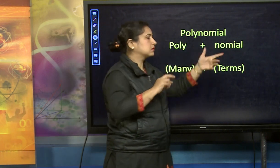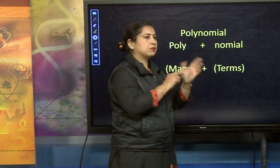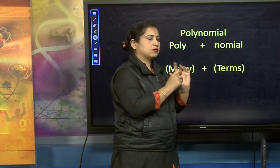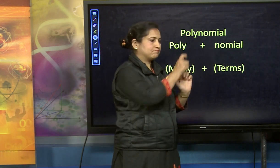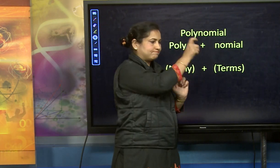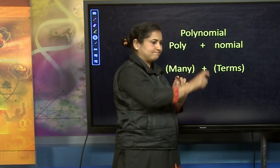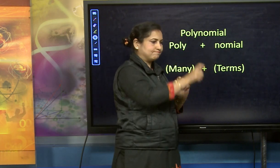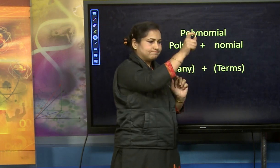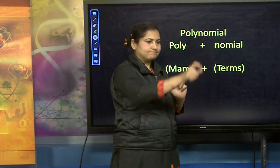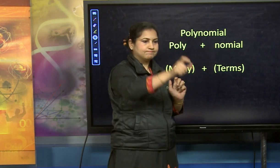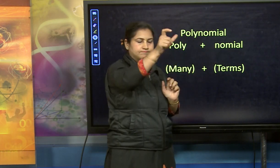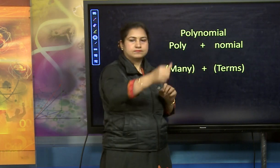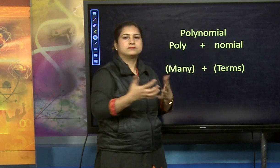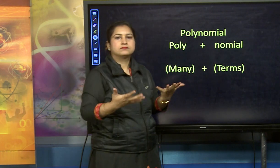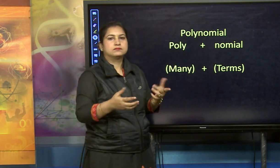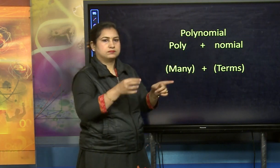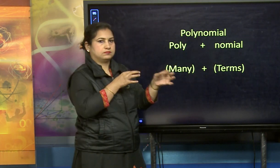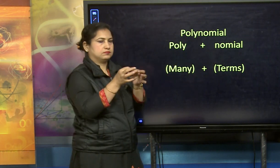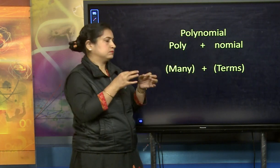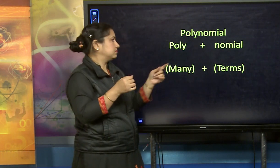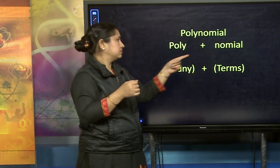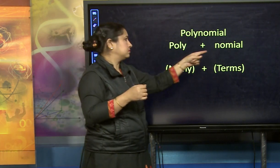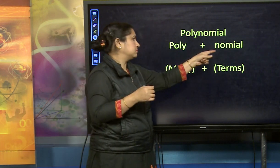मैं नहीं और नार्मल शब्द का अर्थ अट टाइम्स